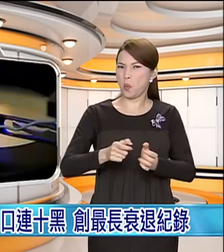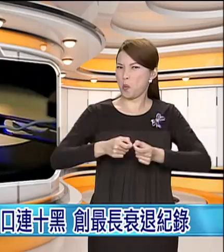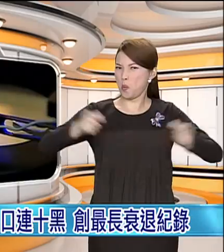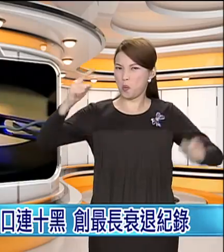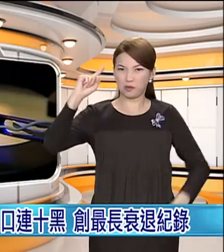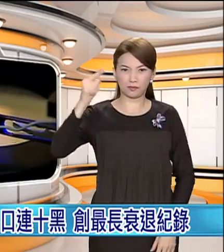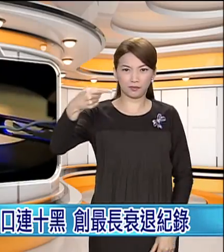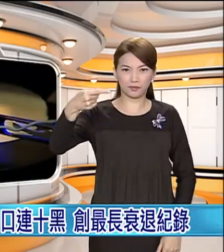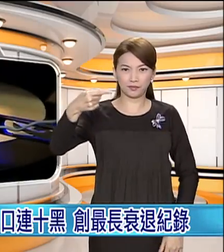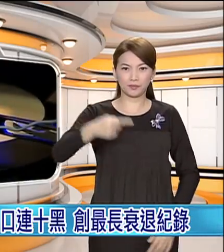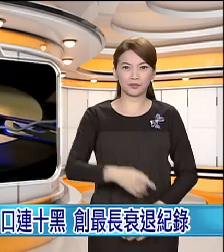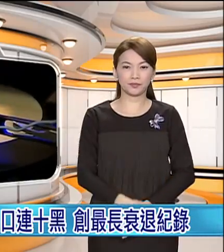录。